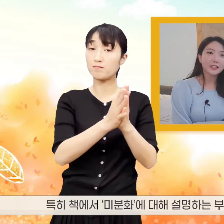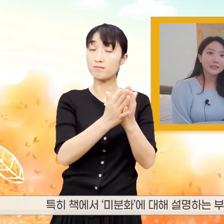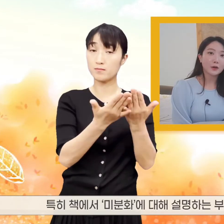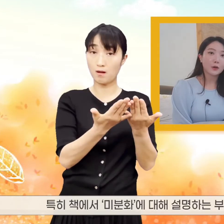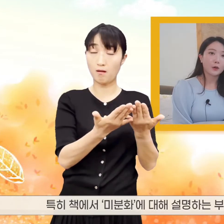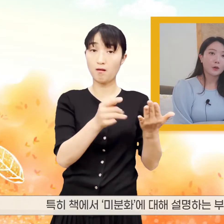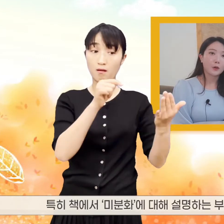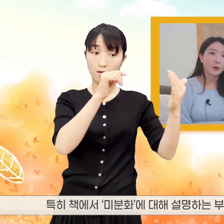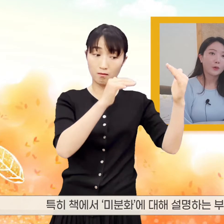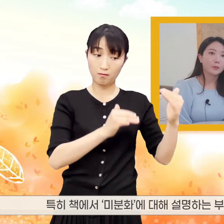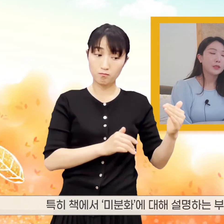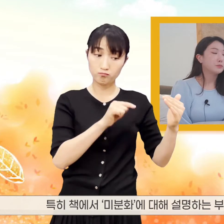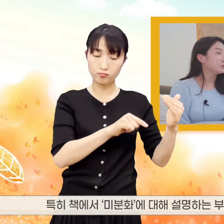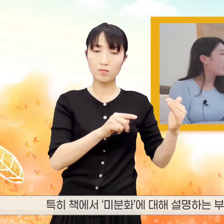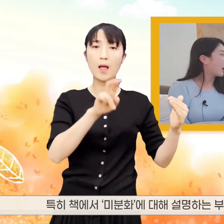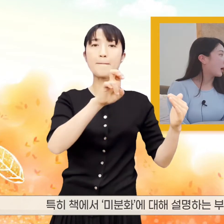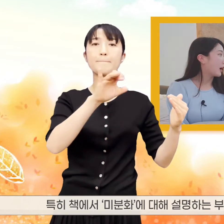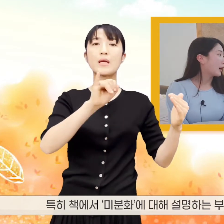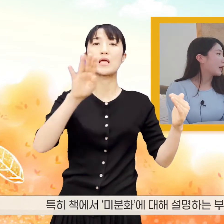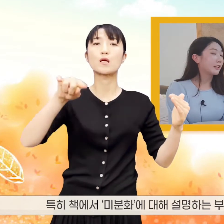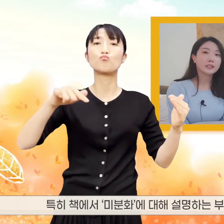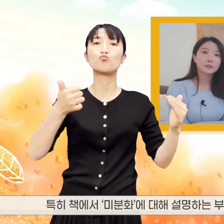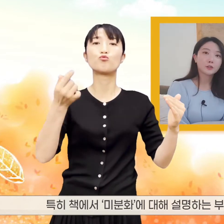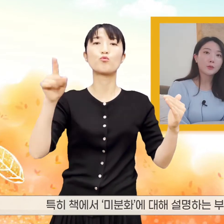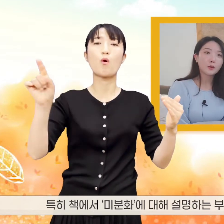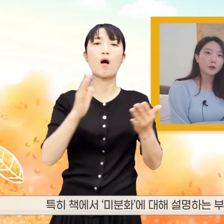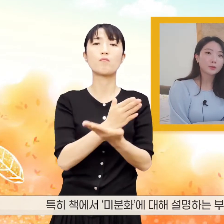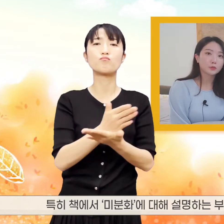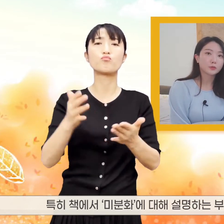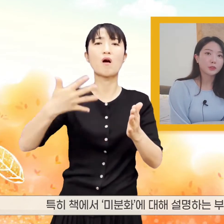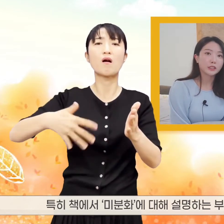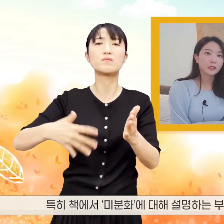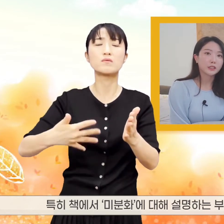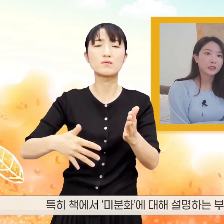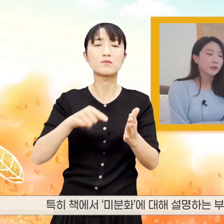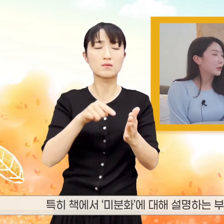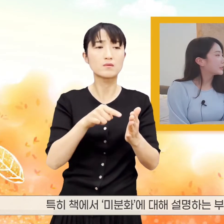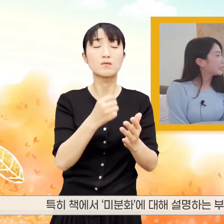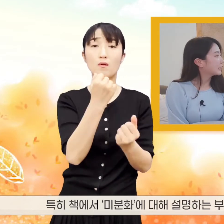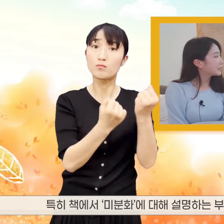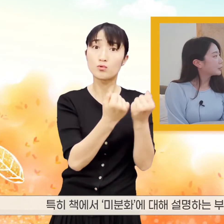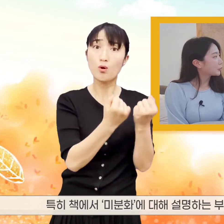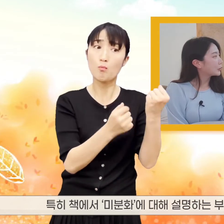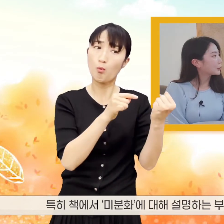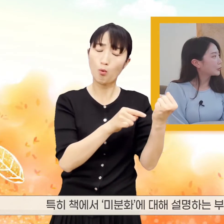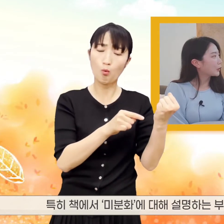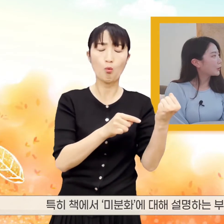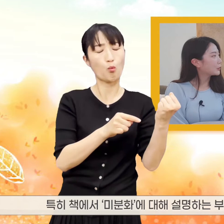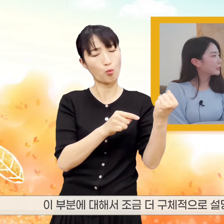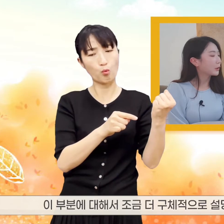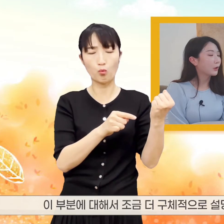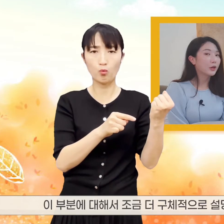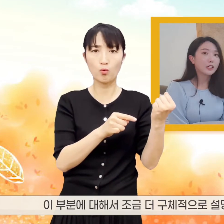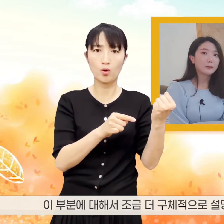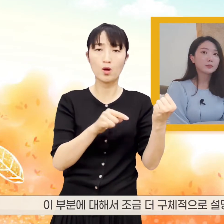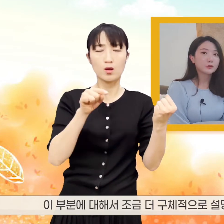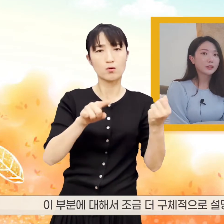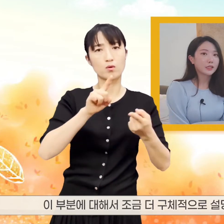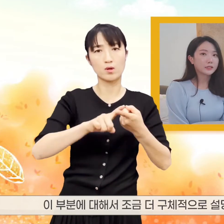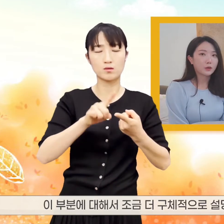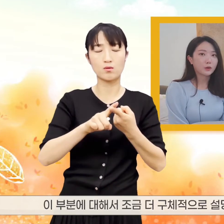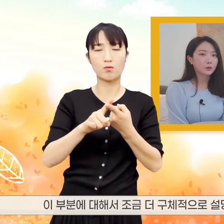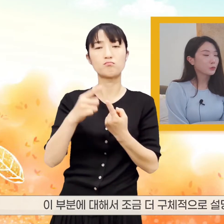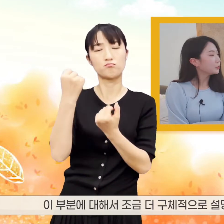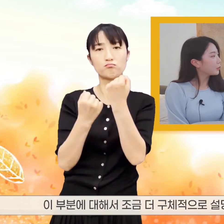특히 책에서 미분화에 네. 대해서 설명하는 부분이 굉장히 인상적이었어요. 네. 그래서 이